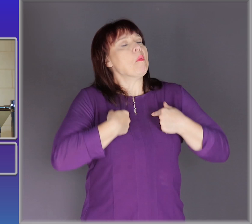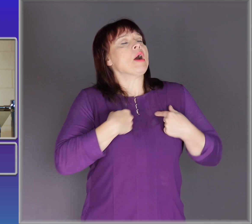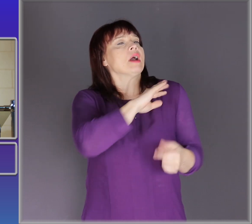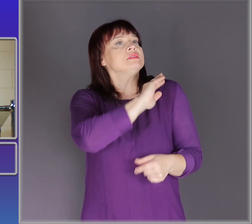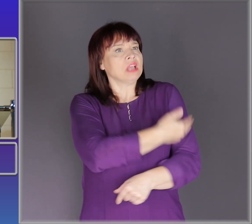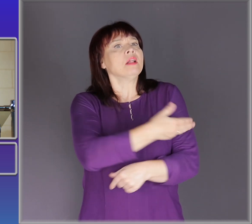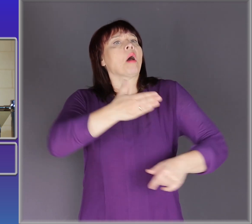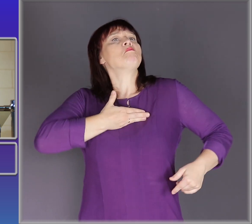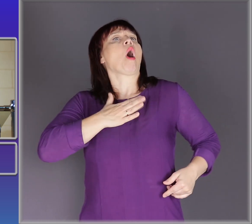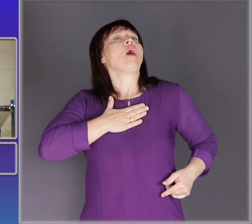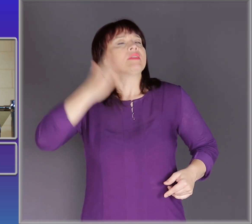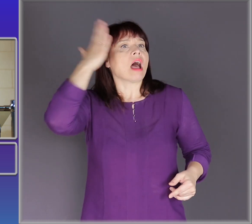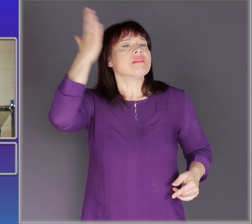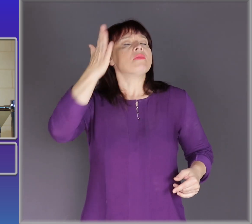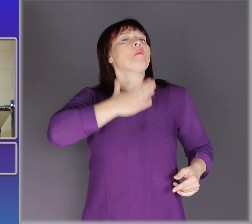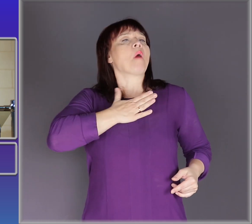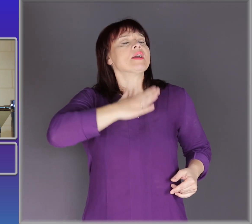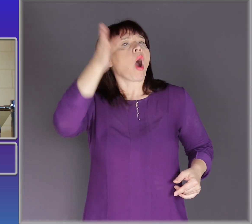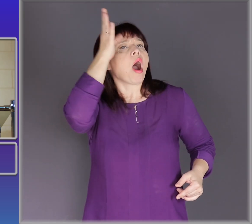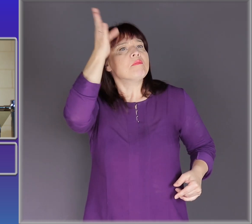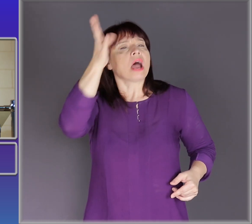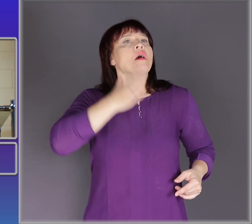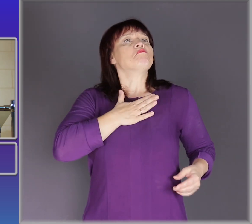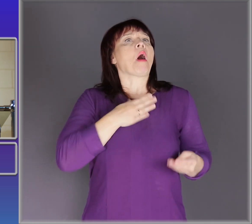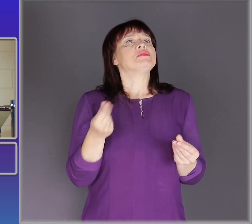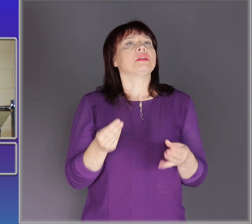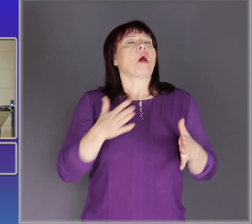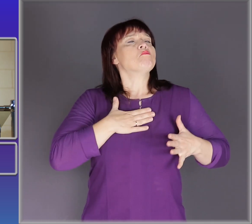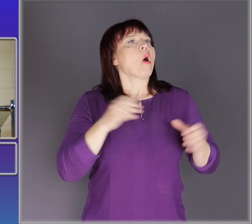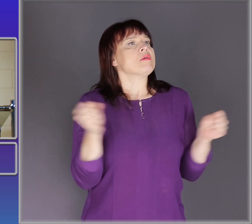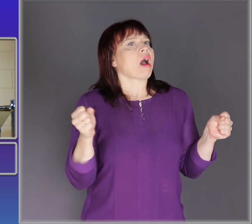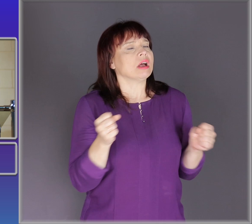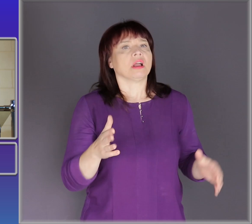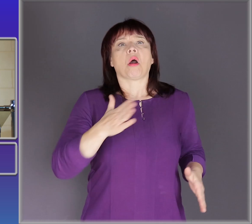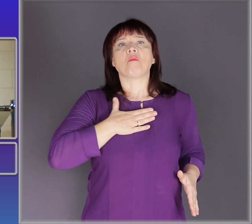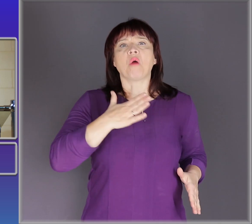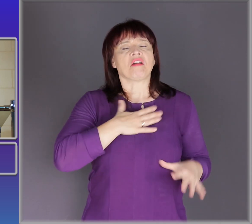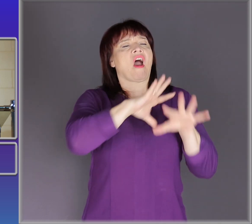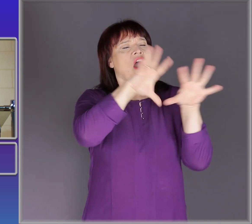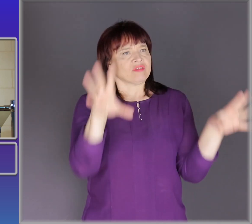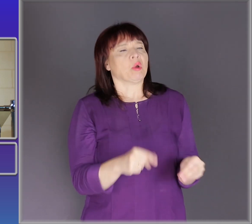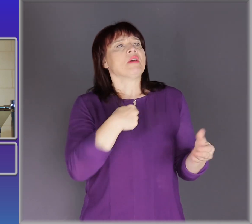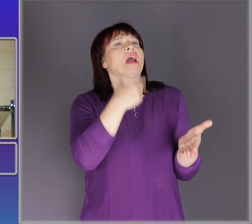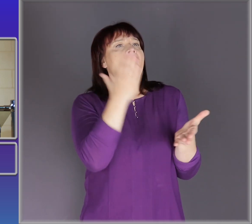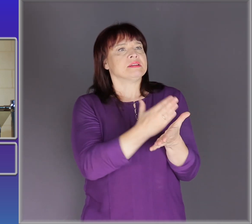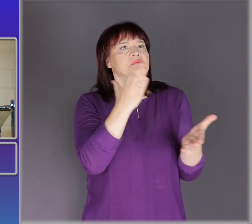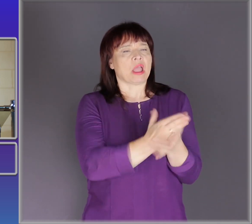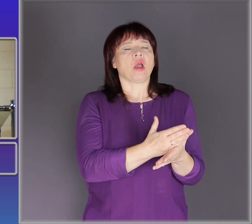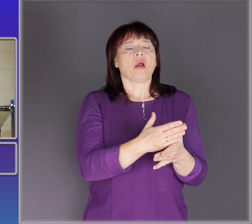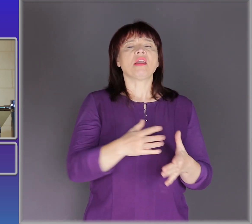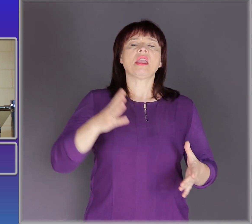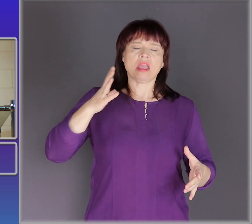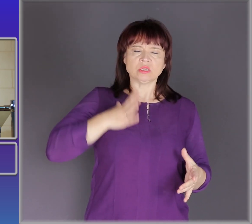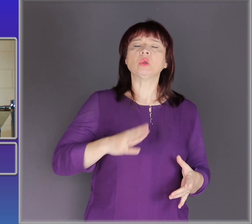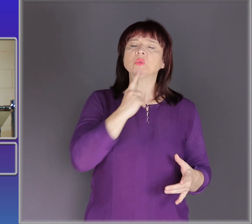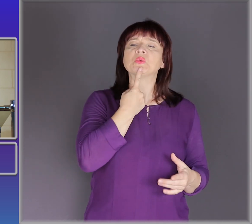мои взаимоотношения мои накопление мое образование мой кошелек и холодильник вот я все что это имея это положит мне пройти